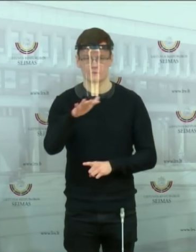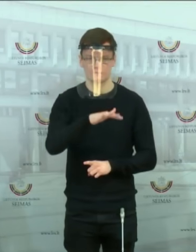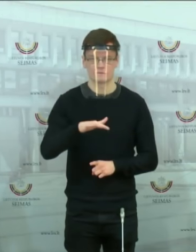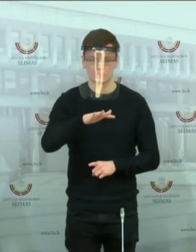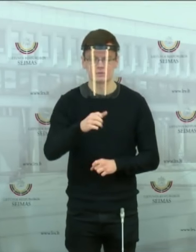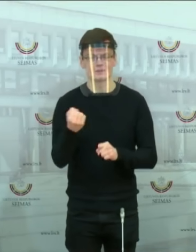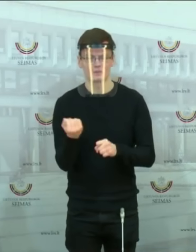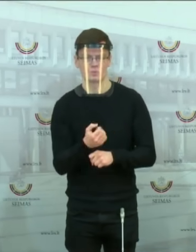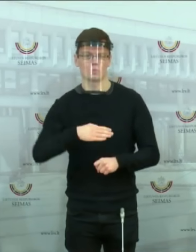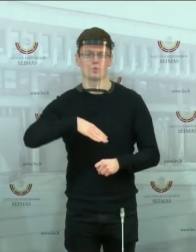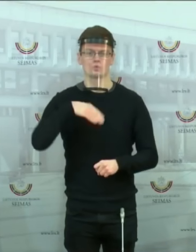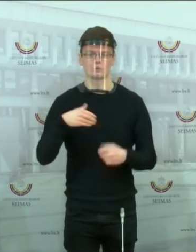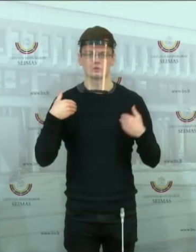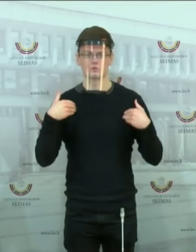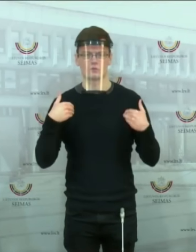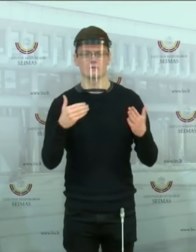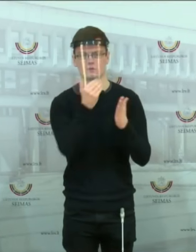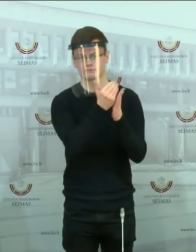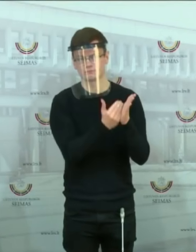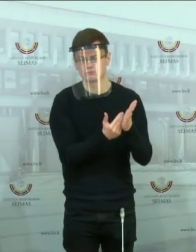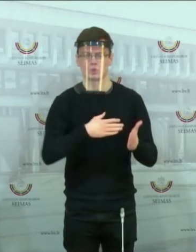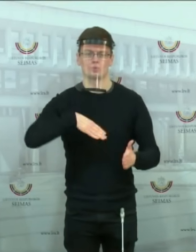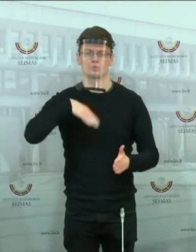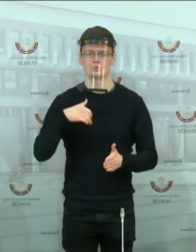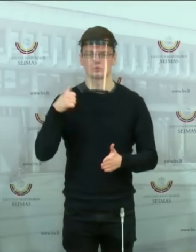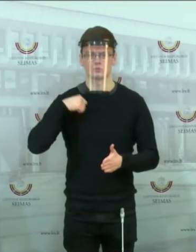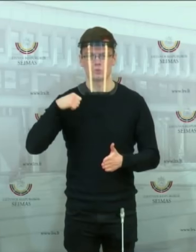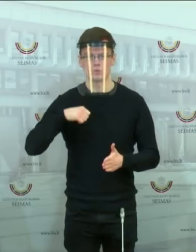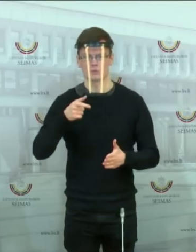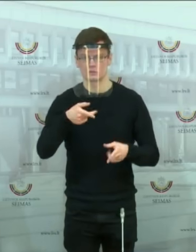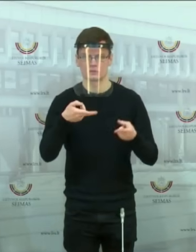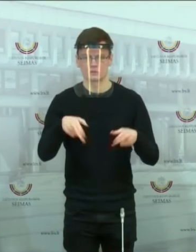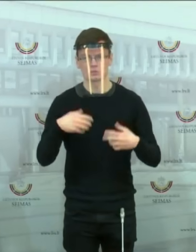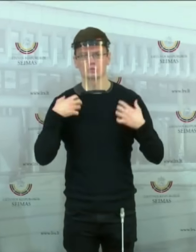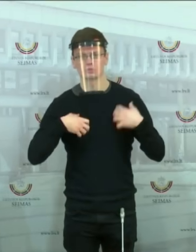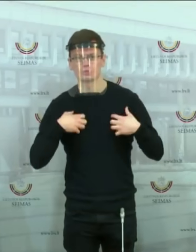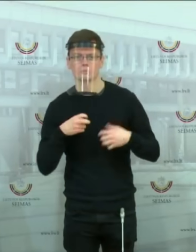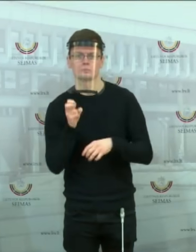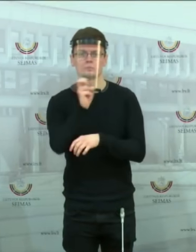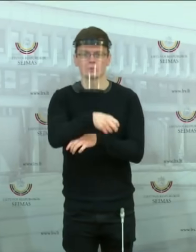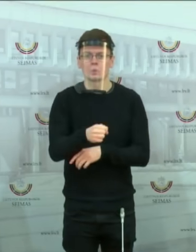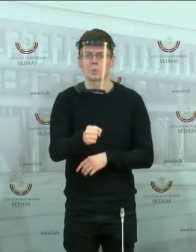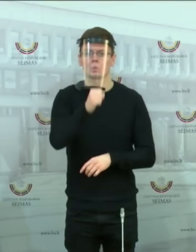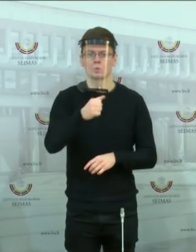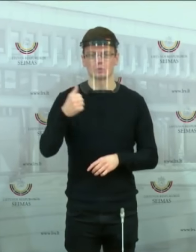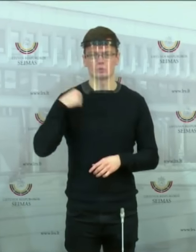turėtų užtekti rekomendacijų labai aiškių, kad na, žmonės tiesiog neskubėtų lankyti vyresnio